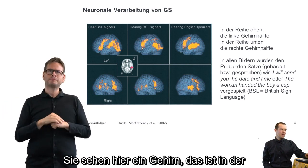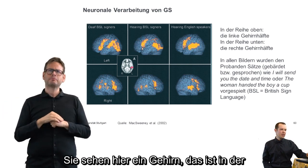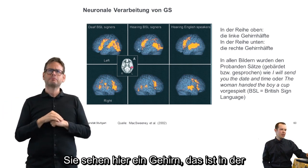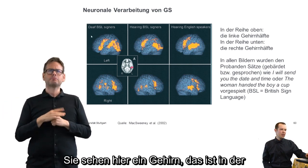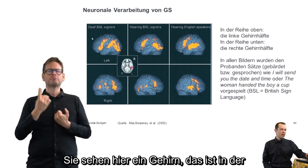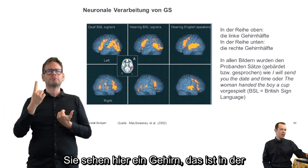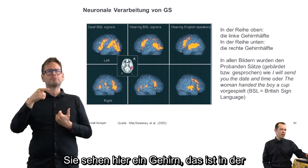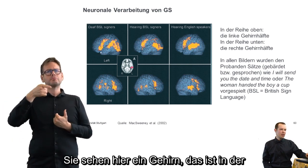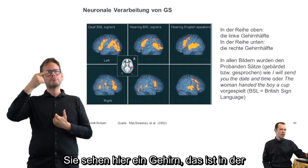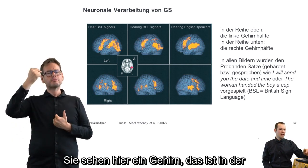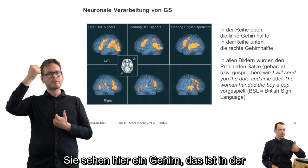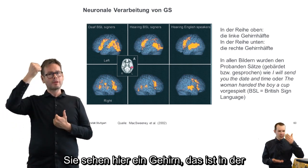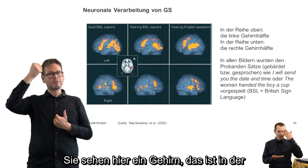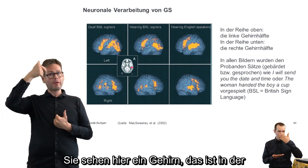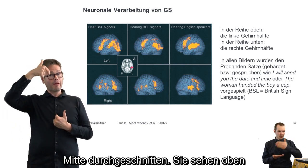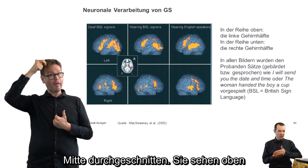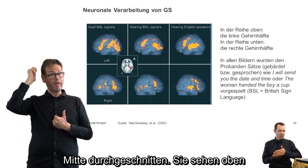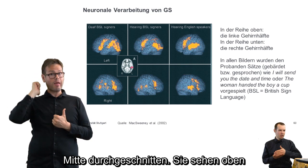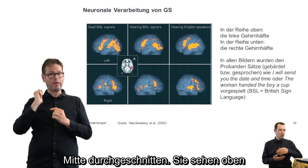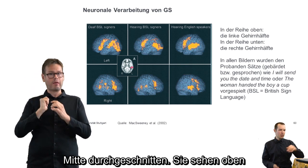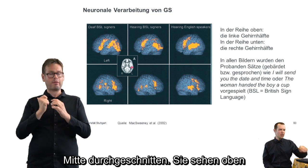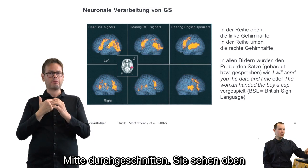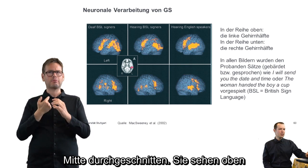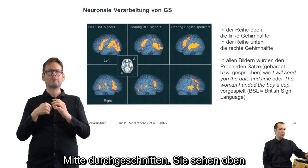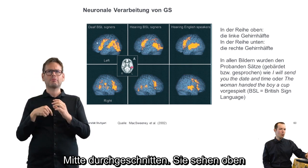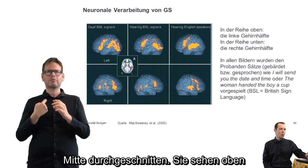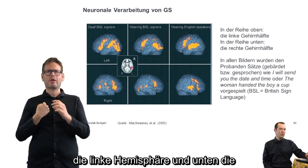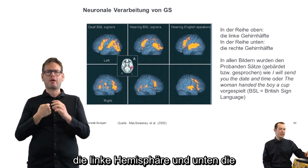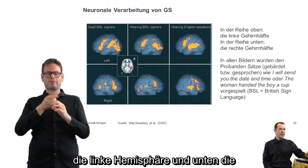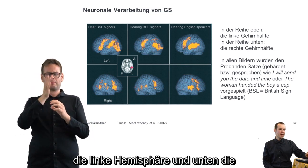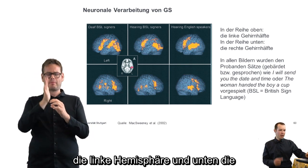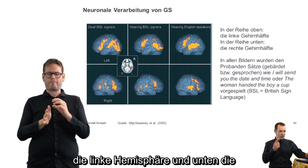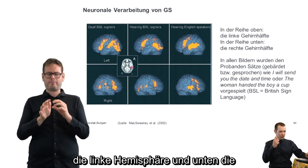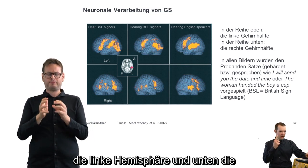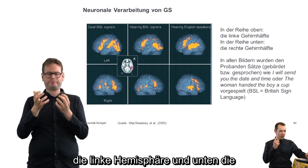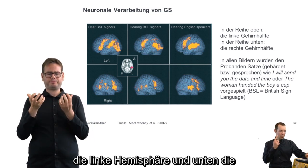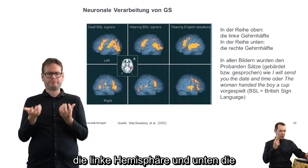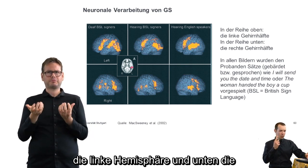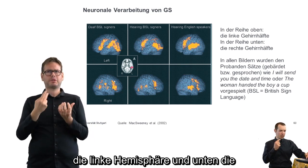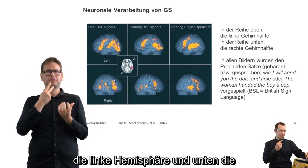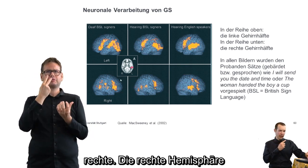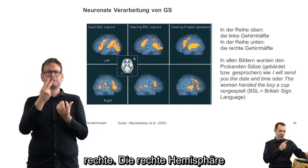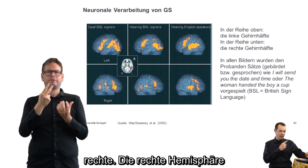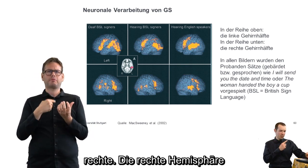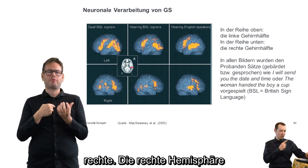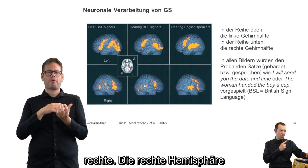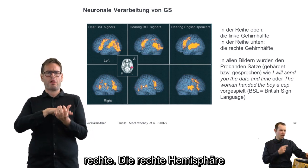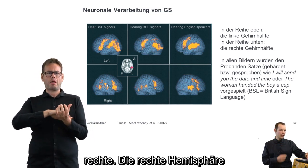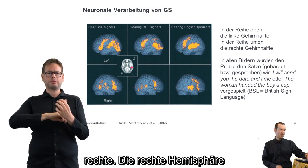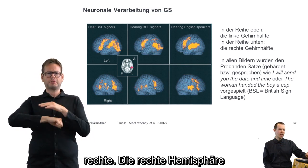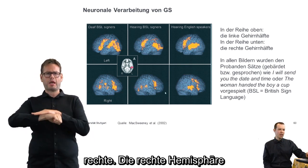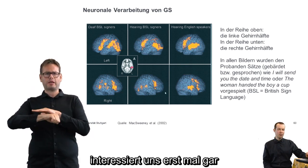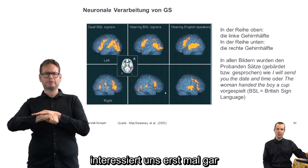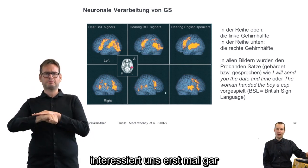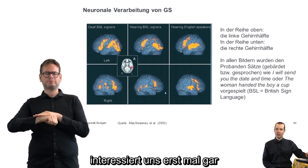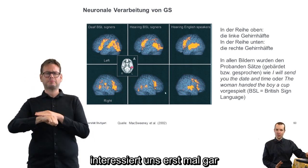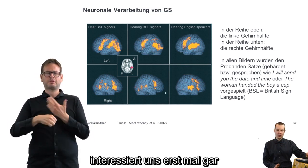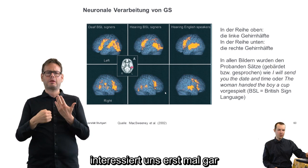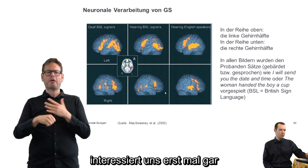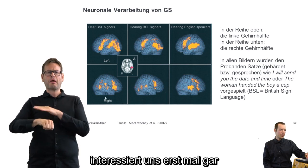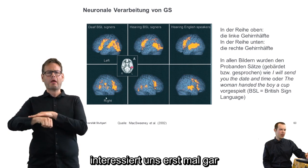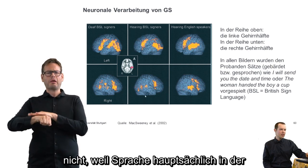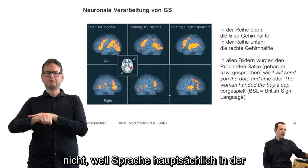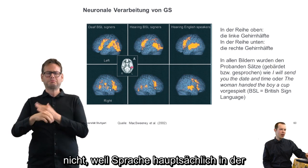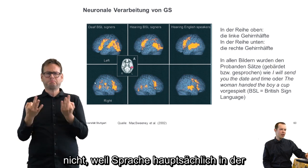Sie sehen hier ein Gehirn, das ist in der Mitte durchgeschnitten, Sie sehen oben die linke Hemisphäre und unten die rechte Hemisphäre. Die rechte Hemisphäre